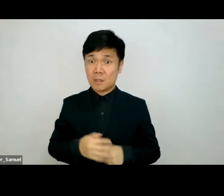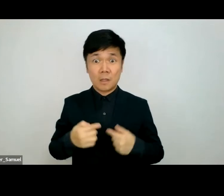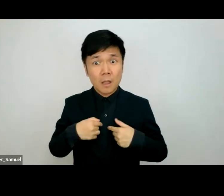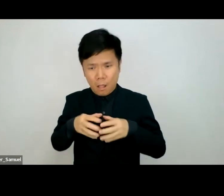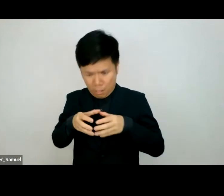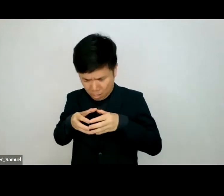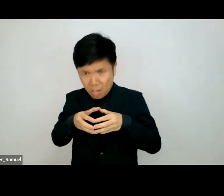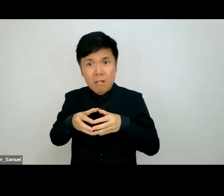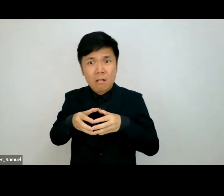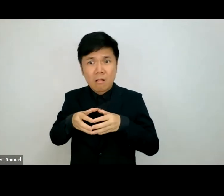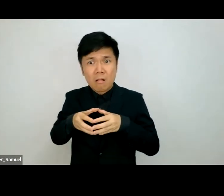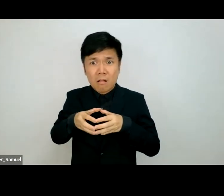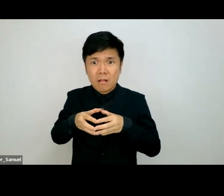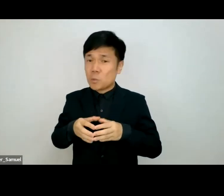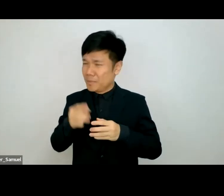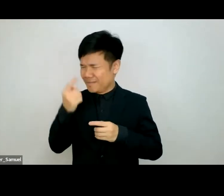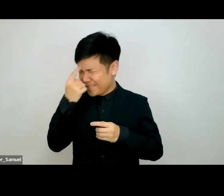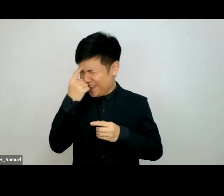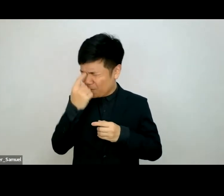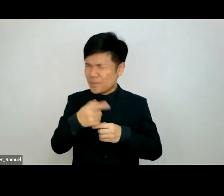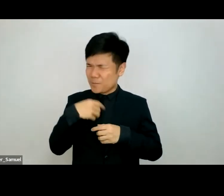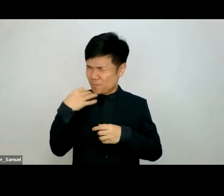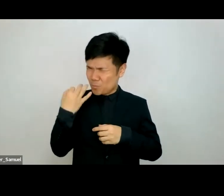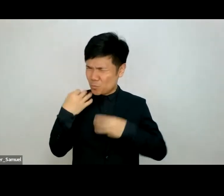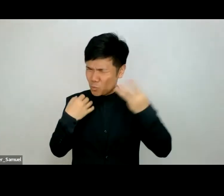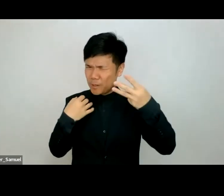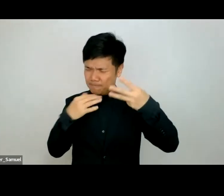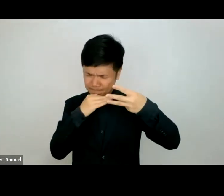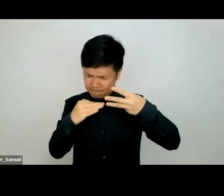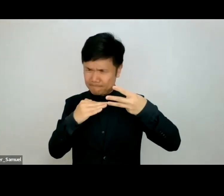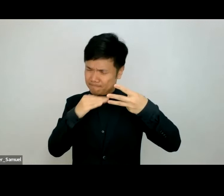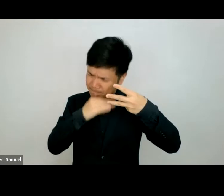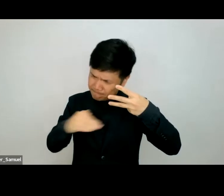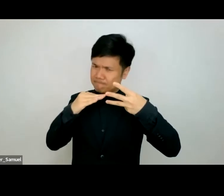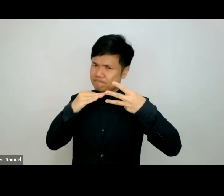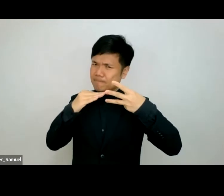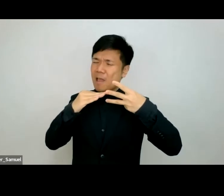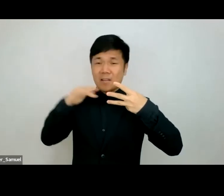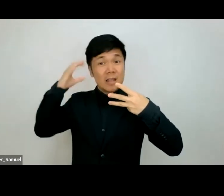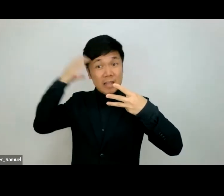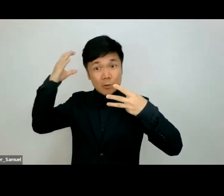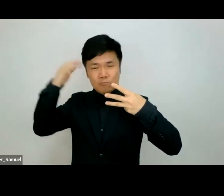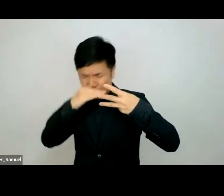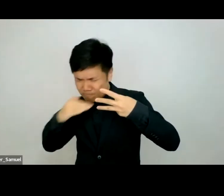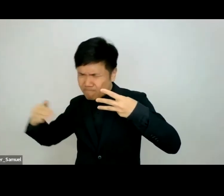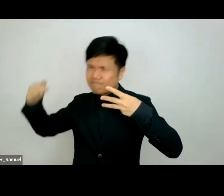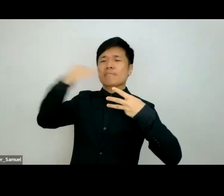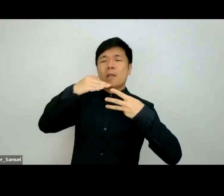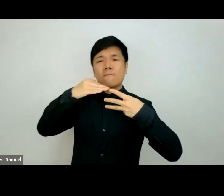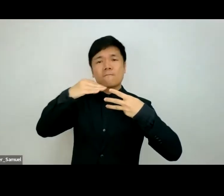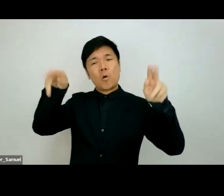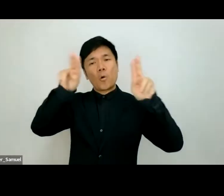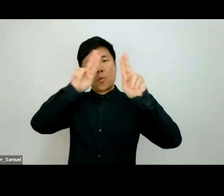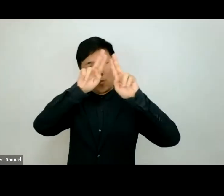C'est pour cela que nous avons pu travailler à 2-3 niveaux, national, régional et